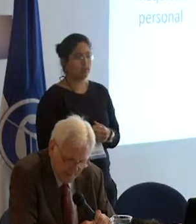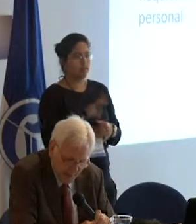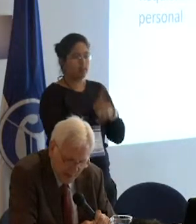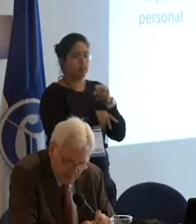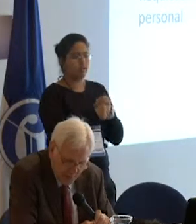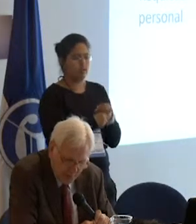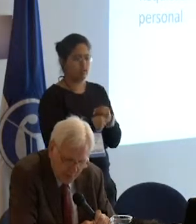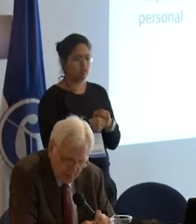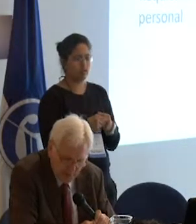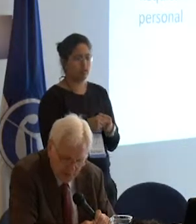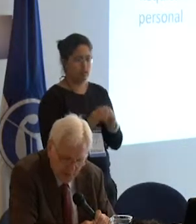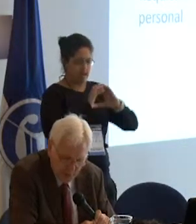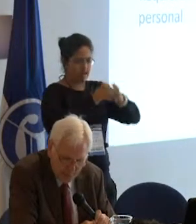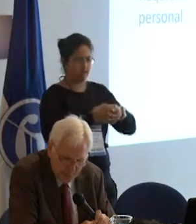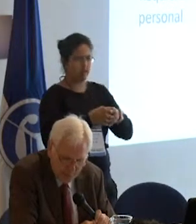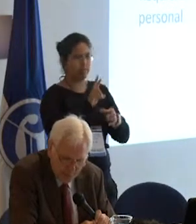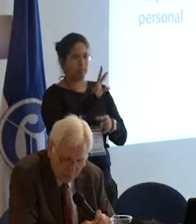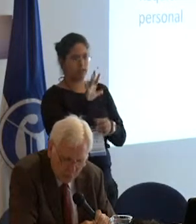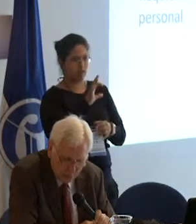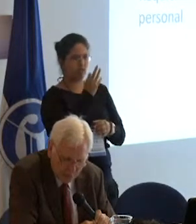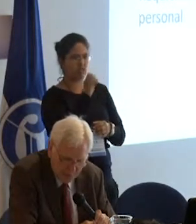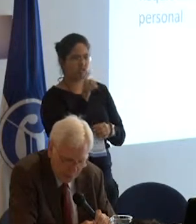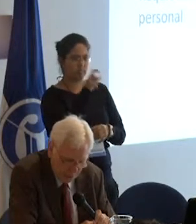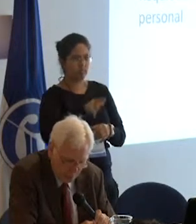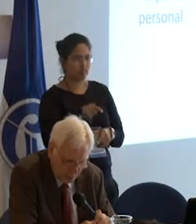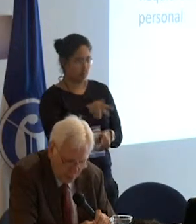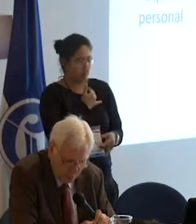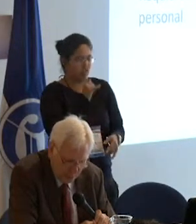una clase con 25 o 30 personas ya es muy difícil.